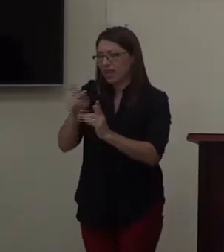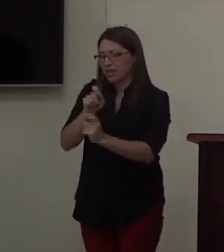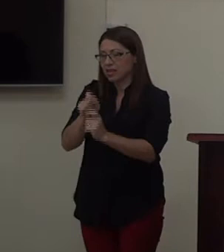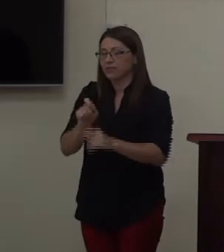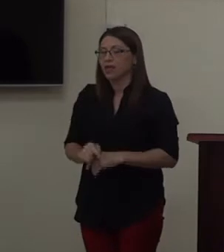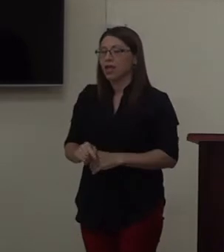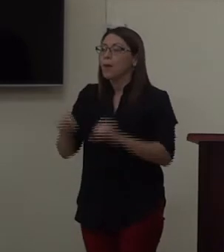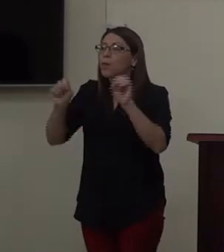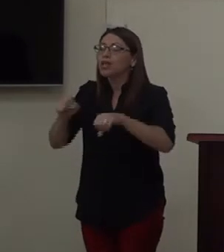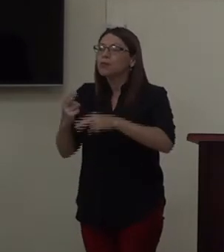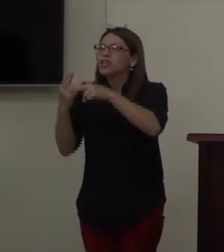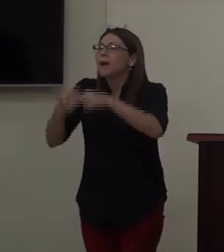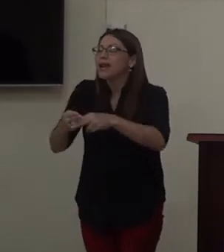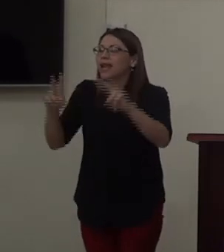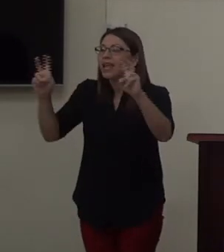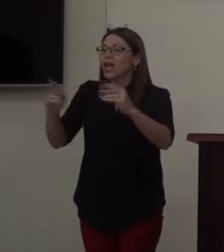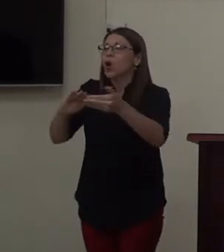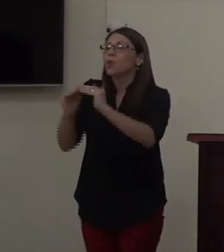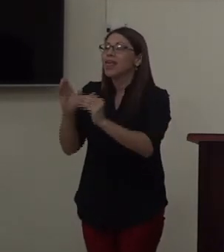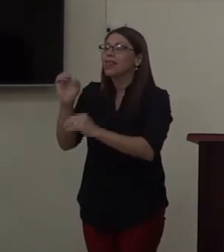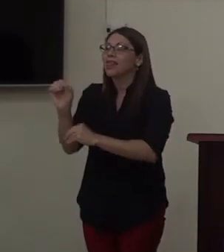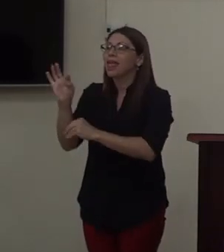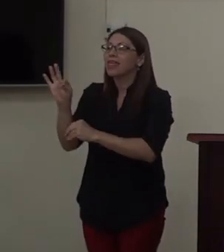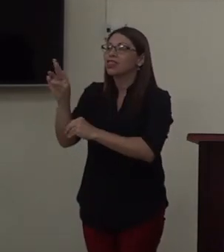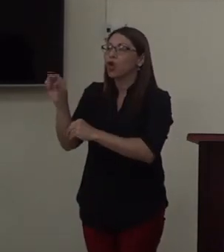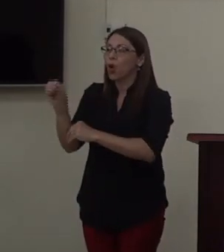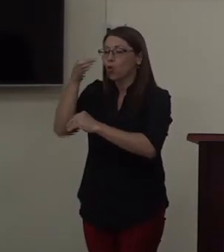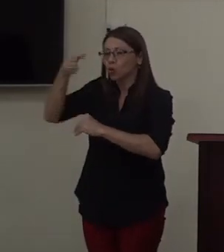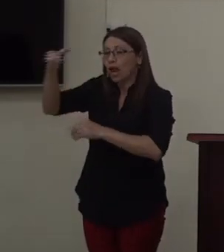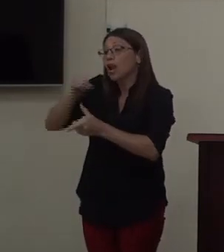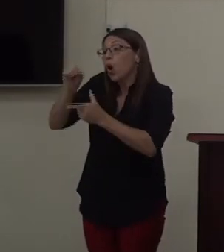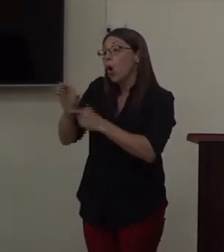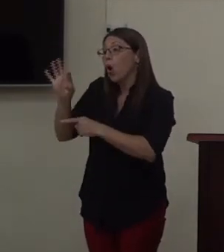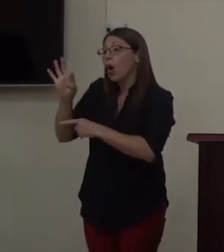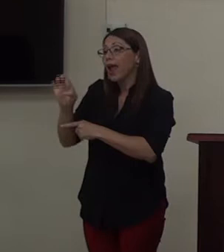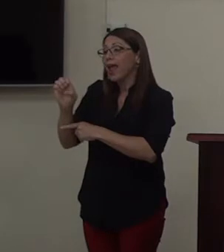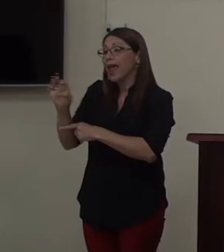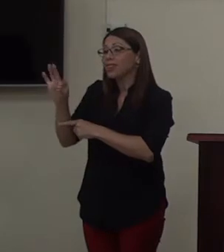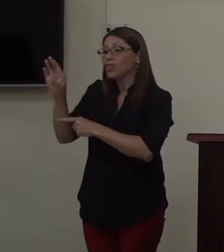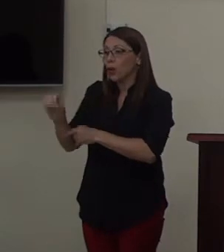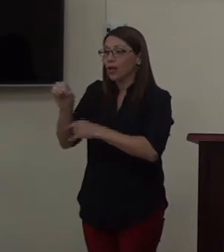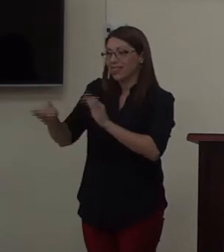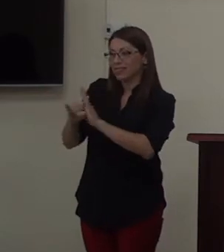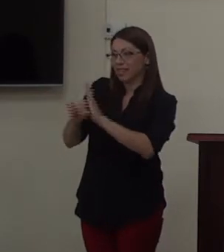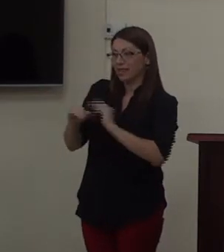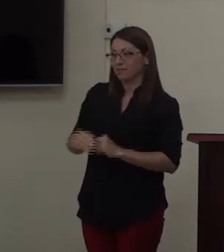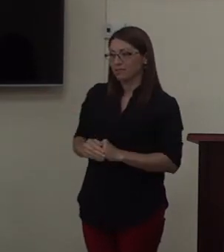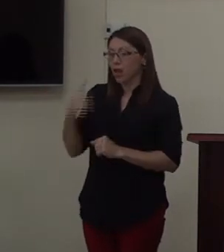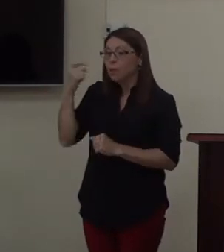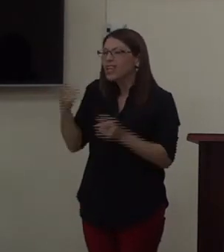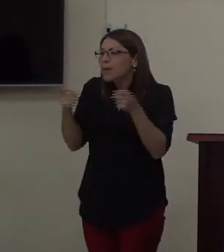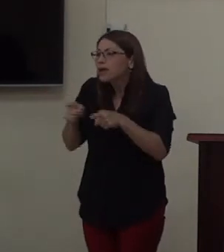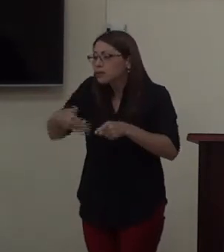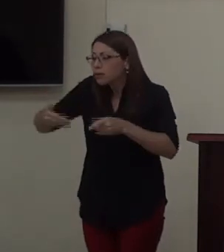ahí. Podríamos llamarle comunidad etnocultural o comunidad etnoidentitaria, ¿verdad? Porque, bueno, ¿qué pasa cuando la